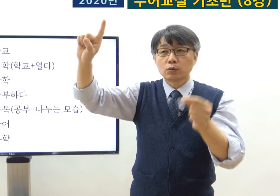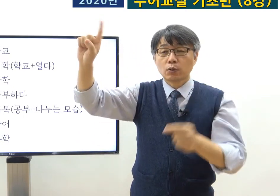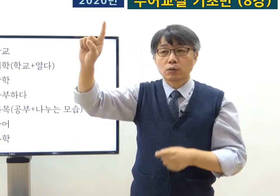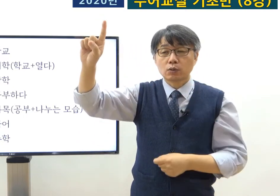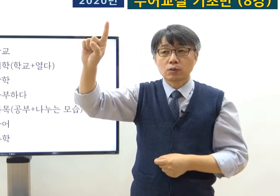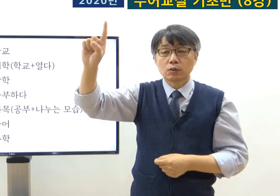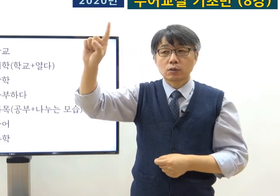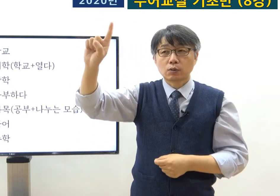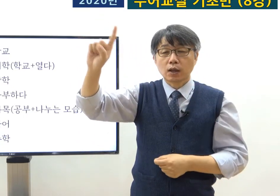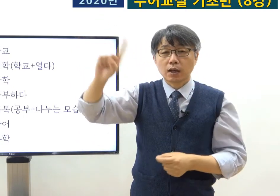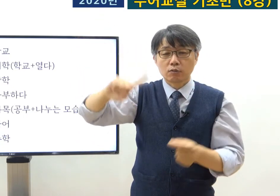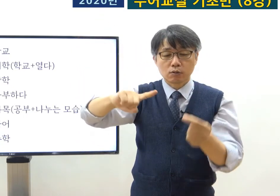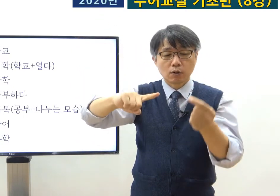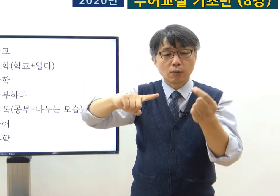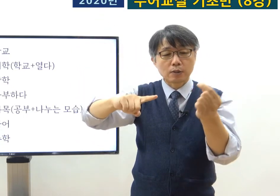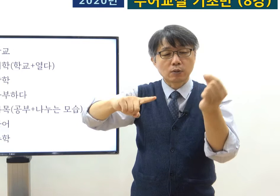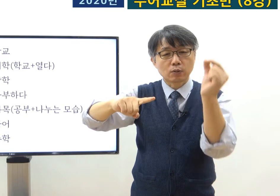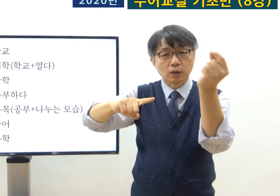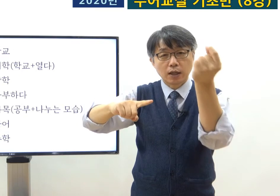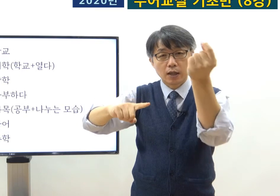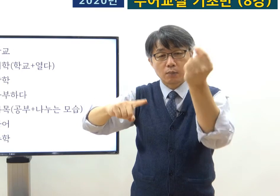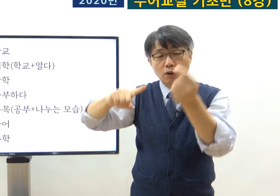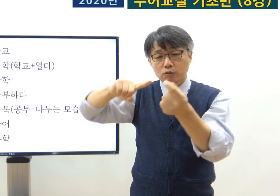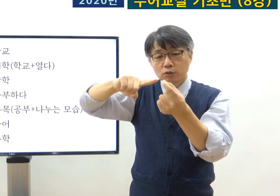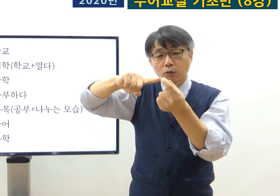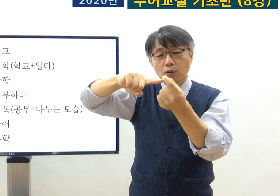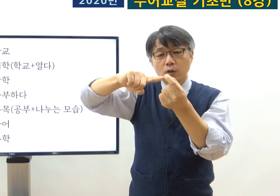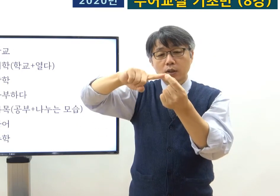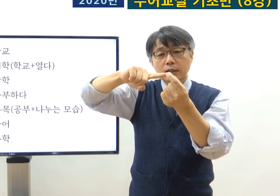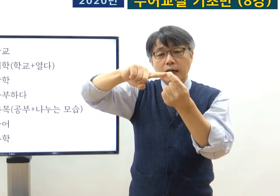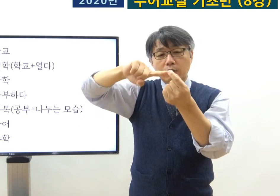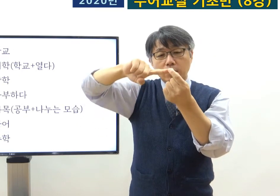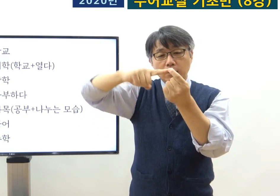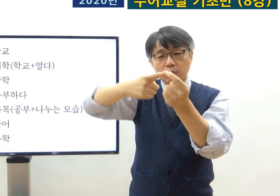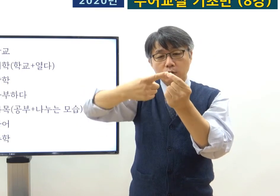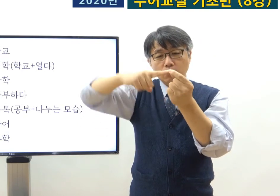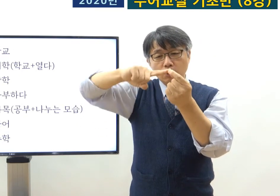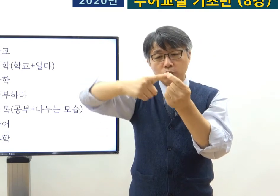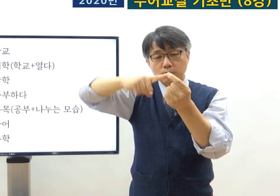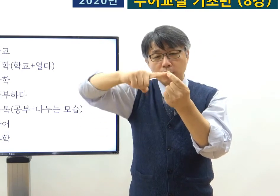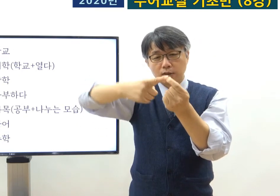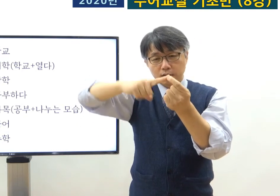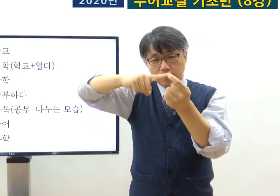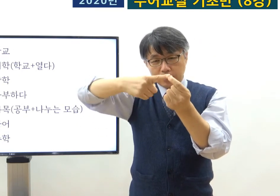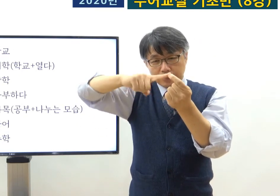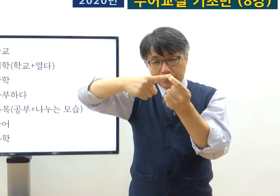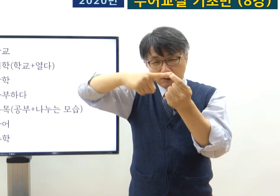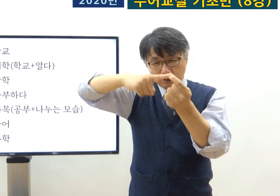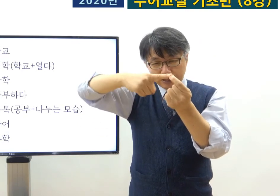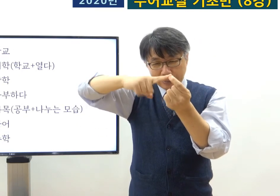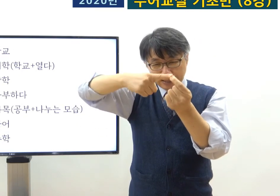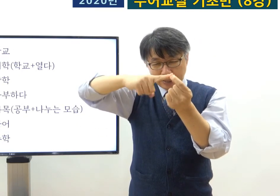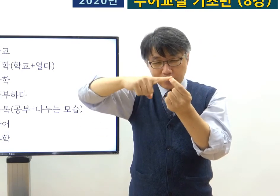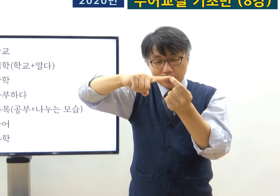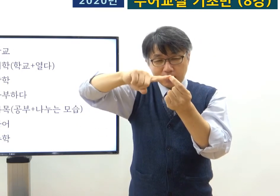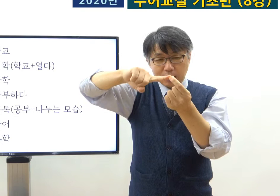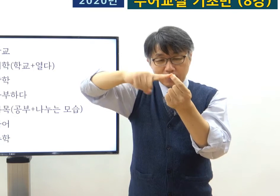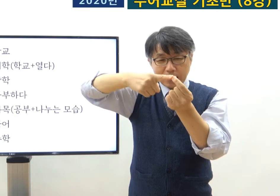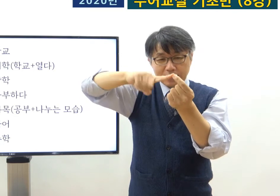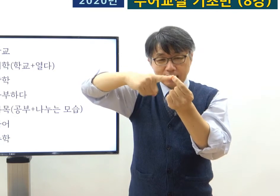오른손 이렇게 해주시고요. 왼손은 이렇게 모아주시고, 자, 이렇게 돌려주시면 단어 하나하나 이렇게 따지는 듯한